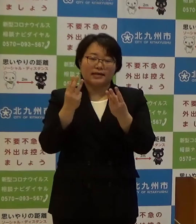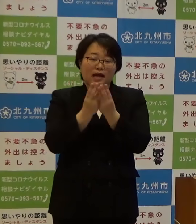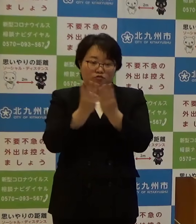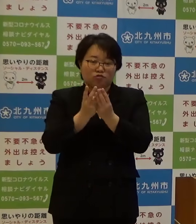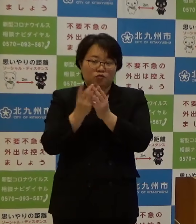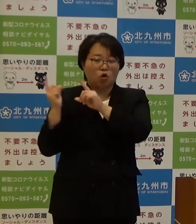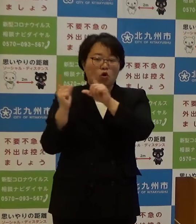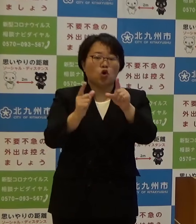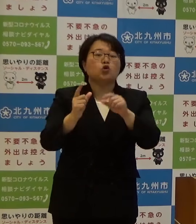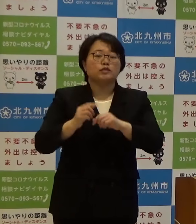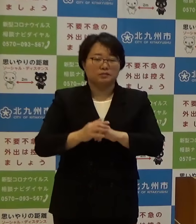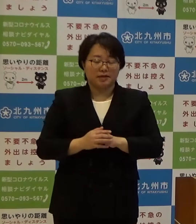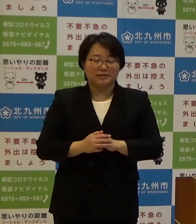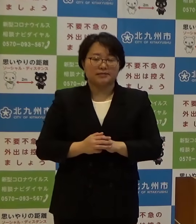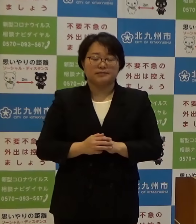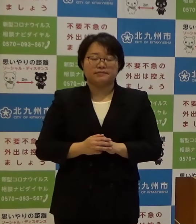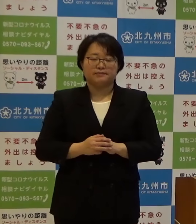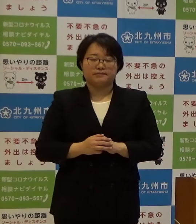数字につきまして、